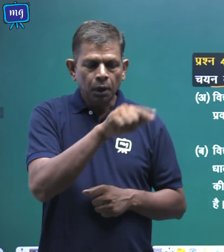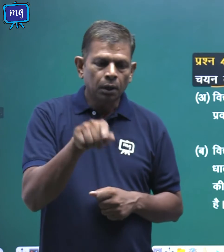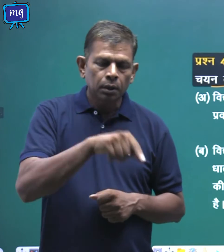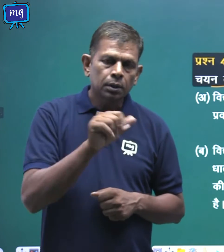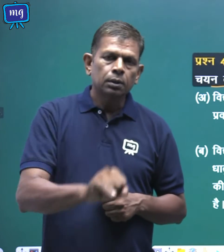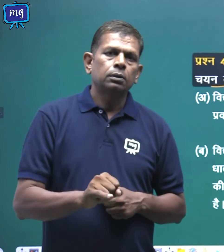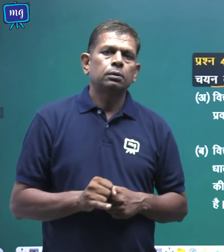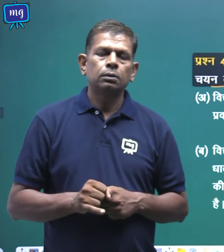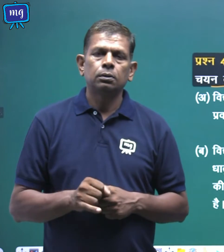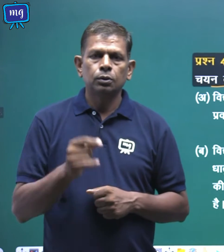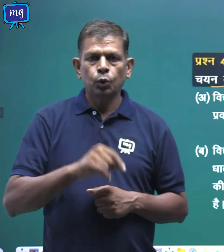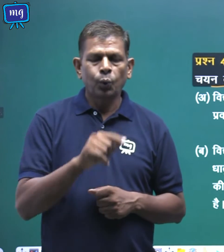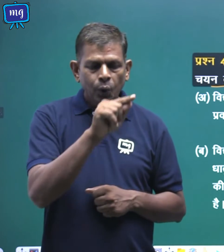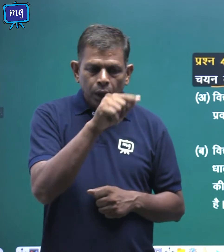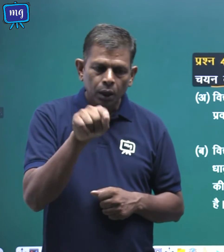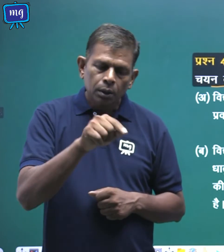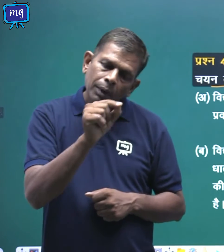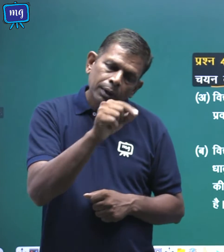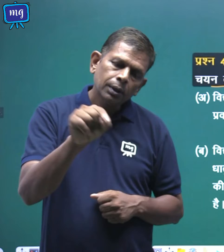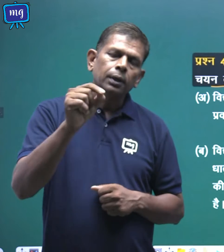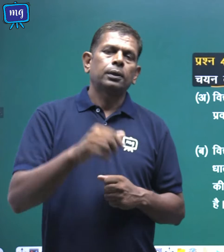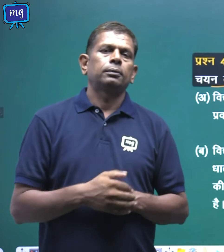है तो असत्य पर।